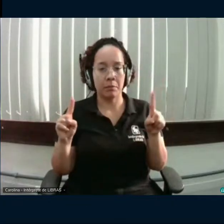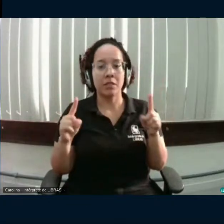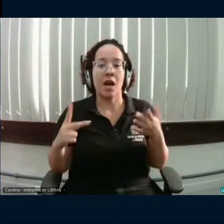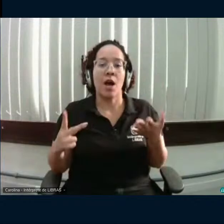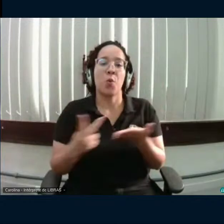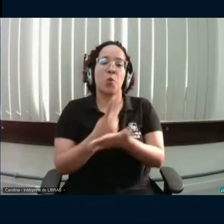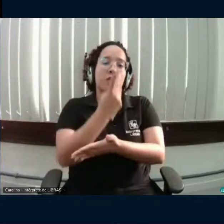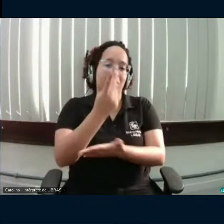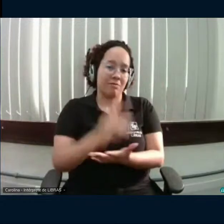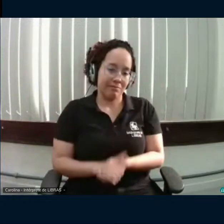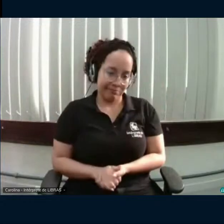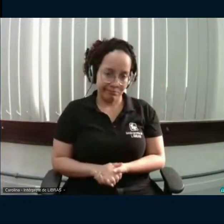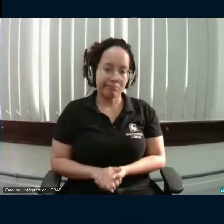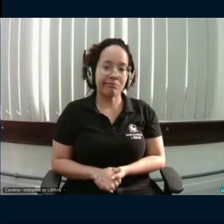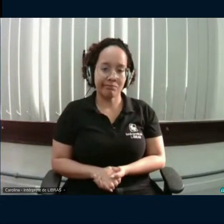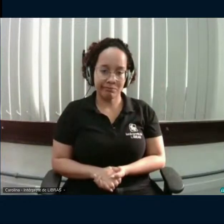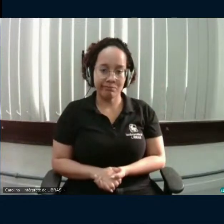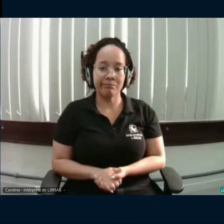acontecendo.